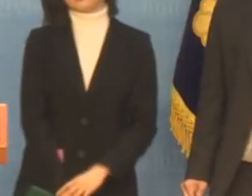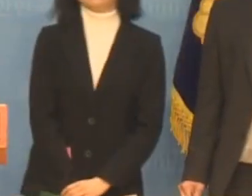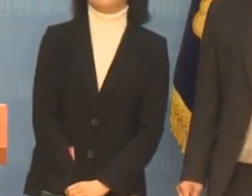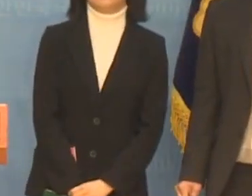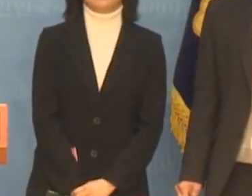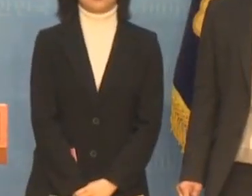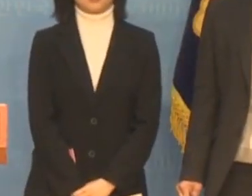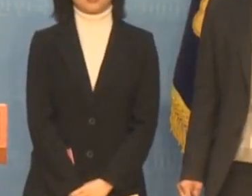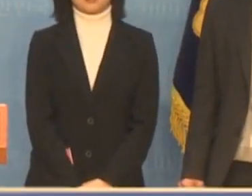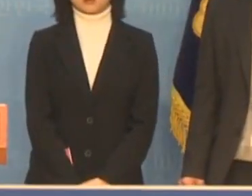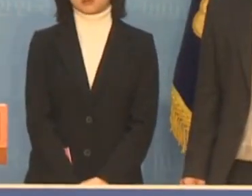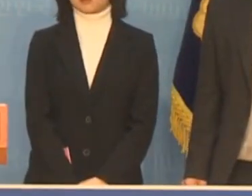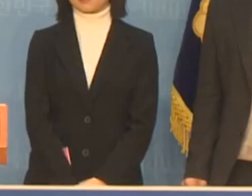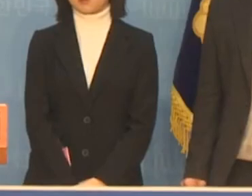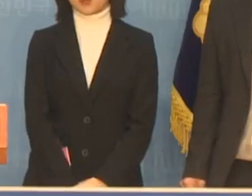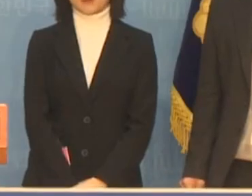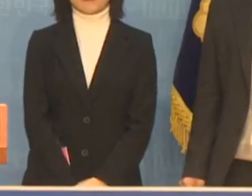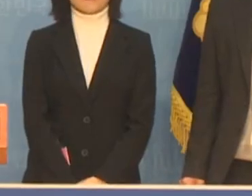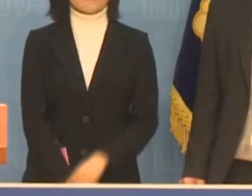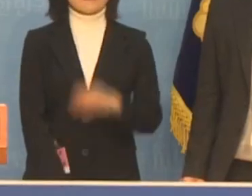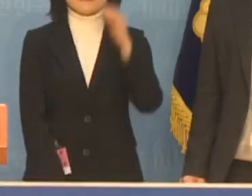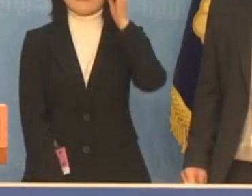저희 1분 남았습니다.